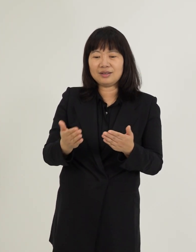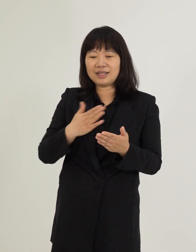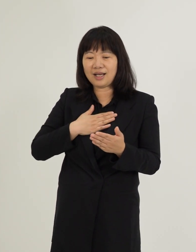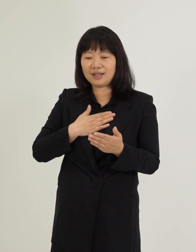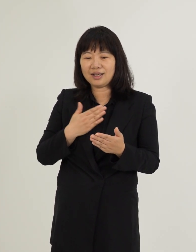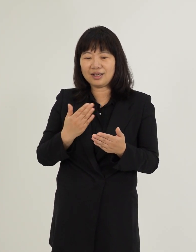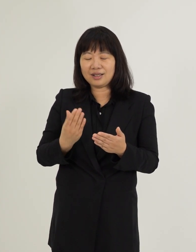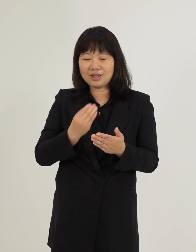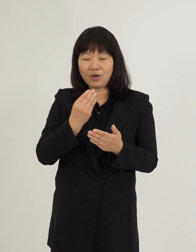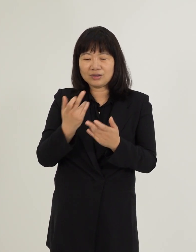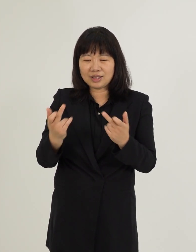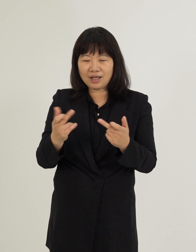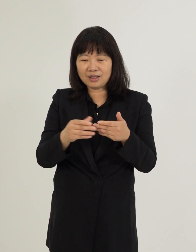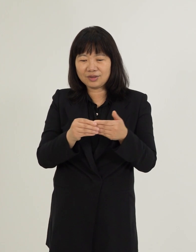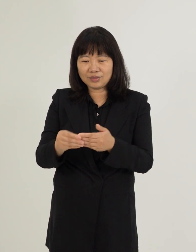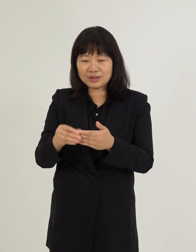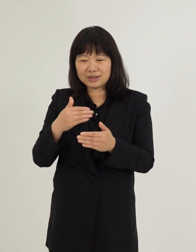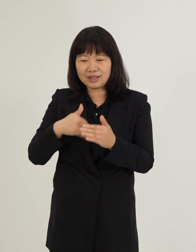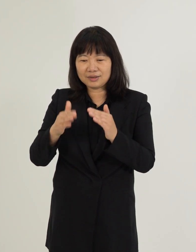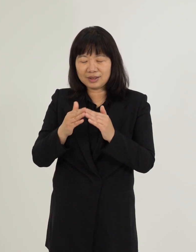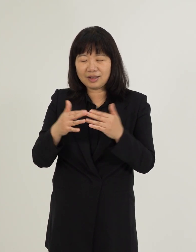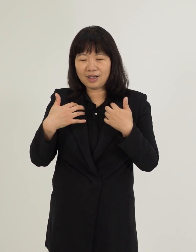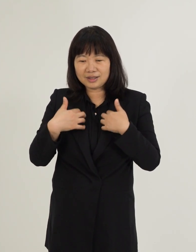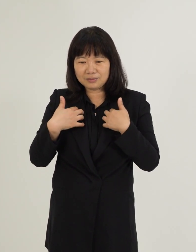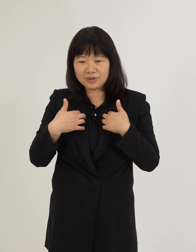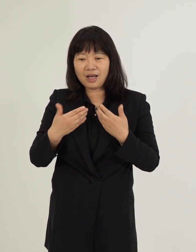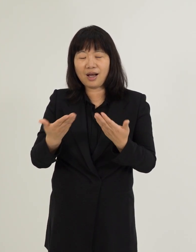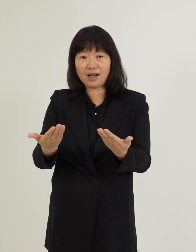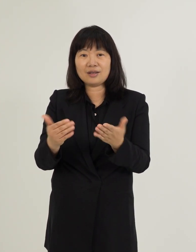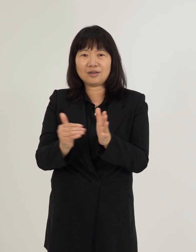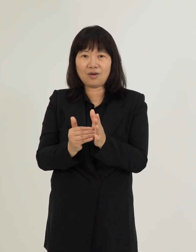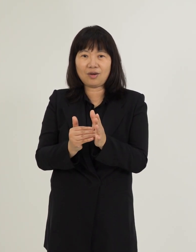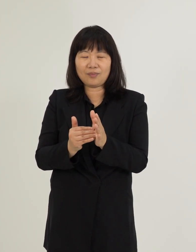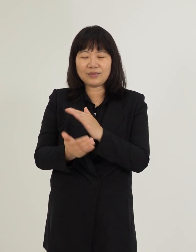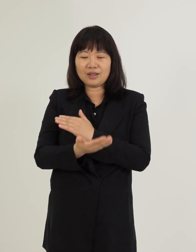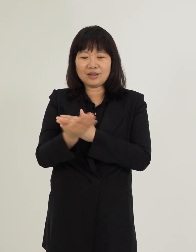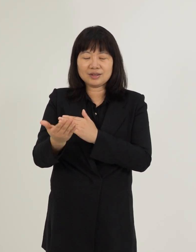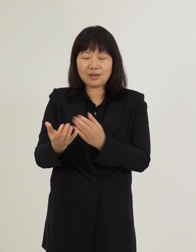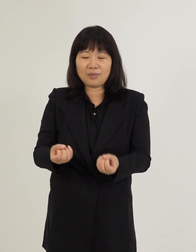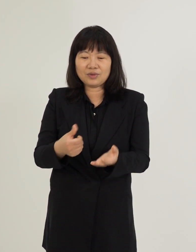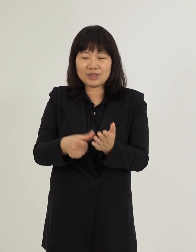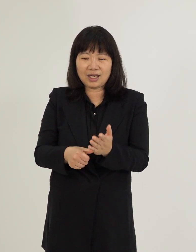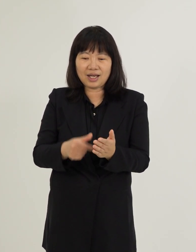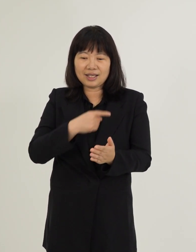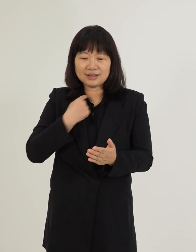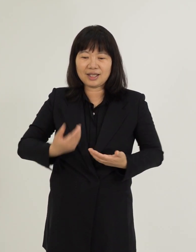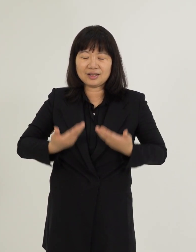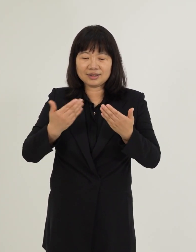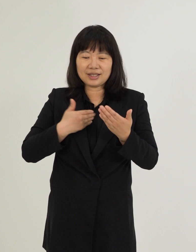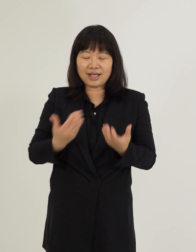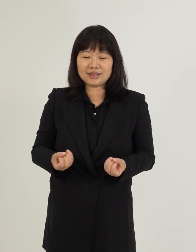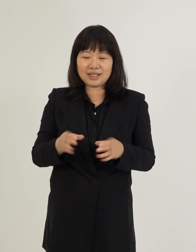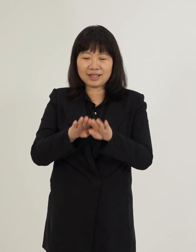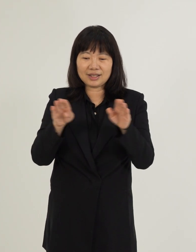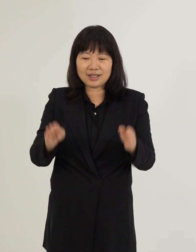인도하여 기도하는 내 집에서 그들을 기쁘게 할 것이며 그들의 번제와 희생을 나의